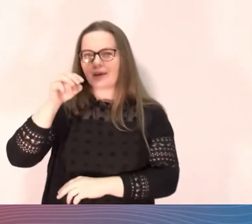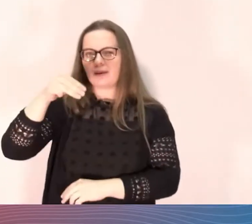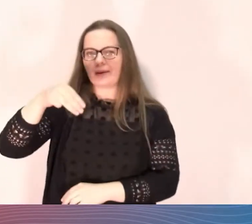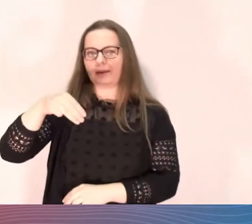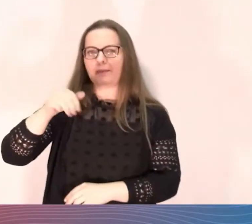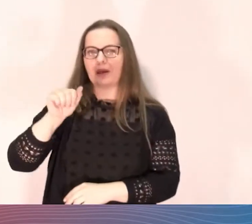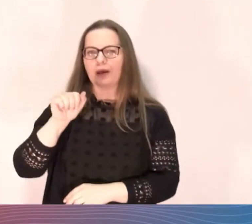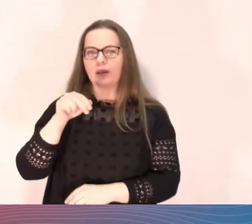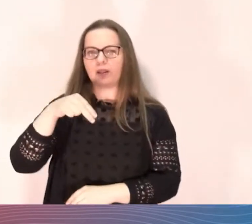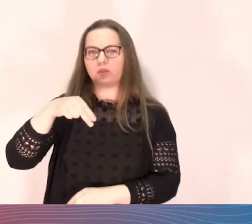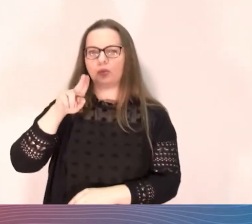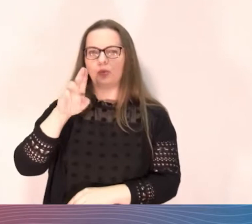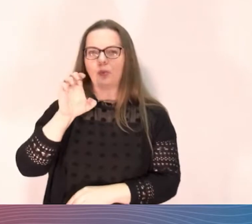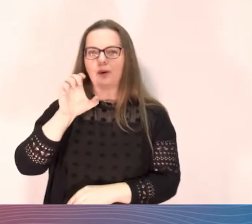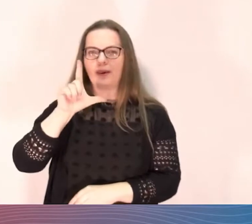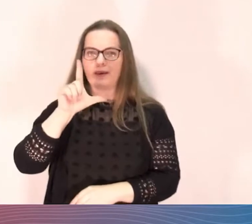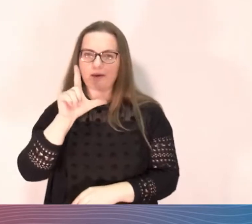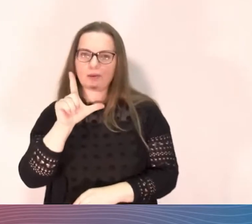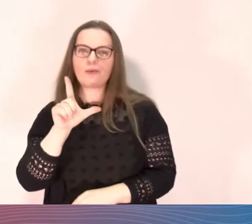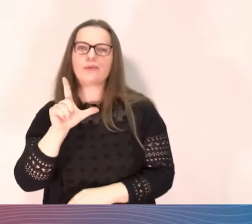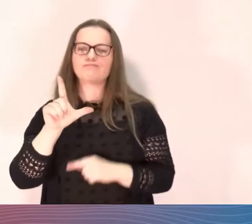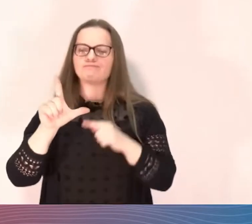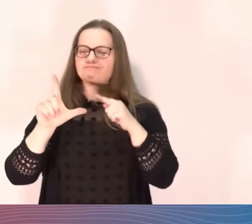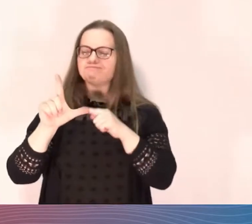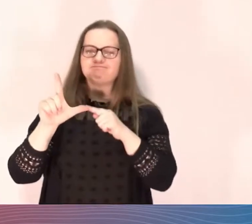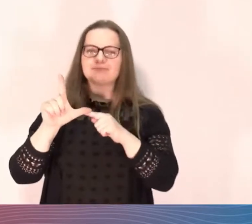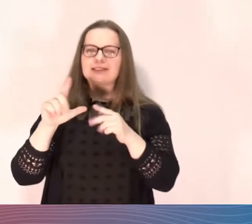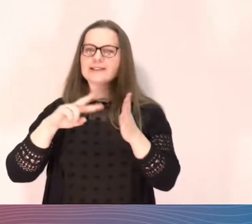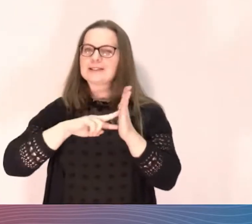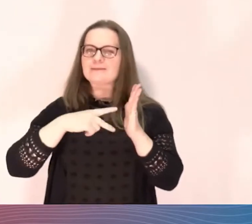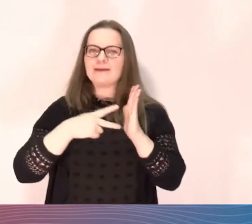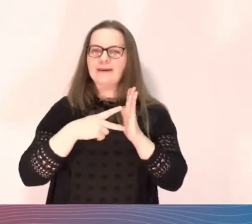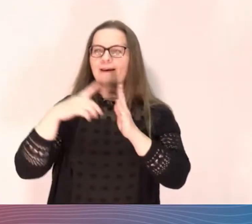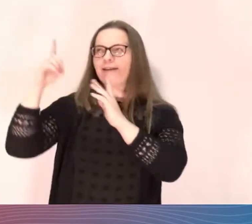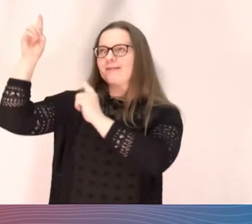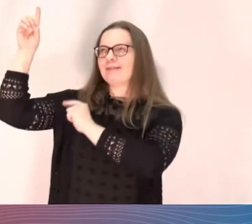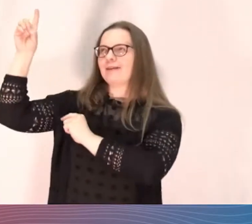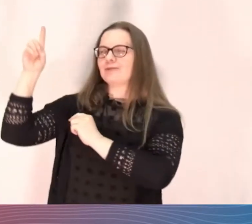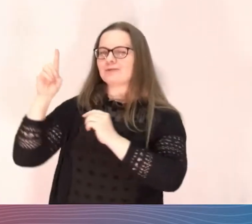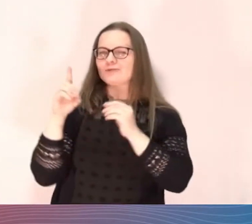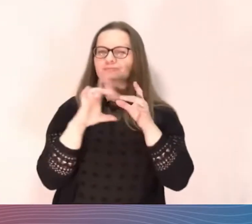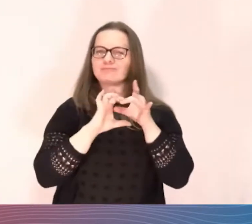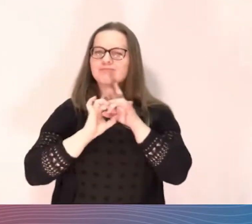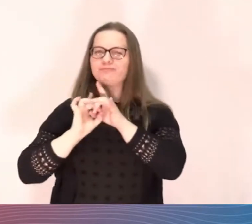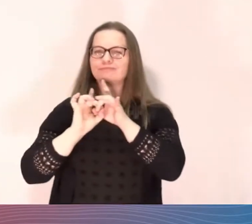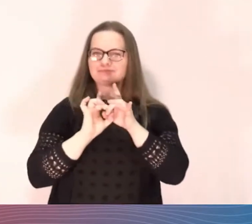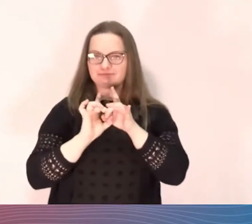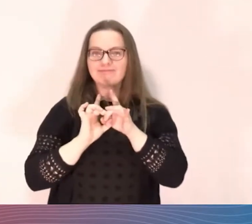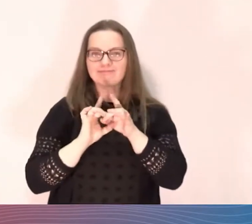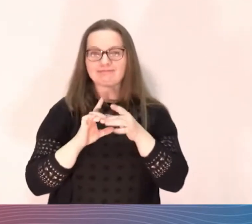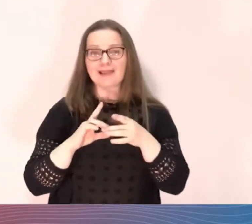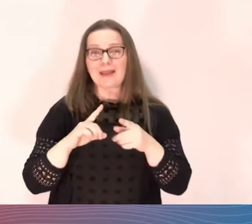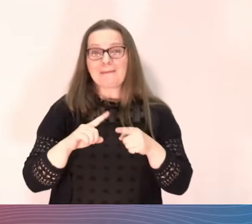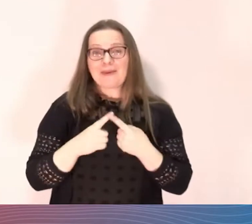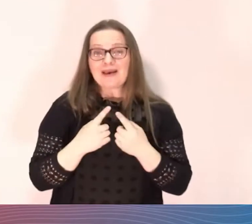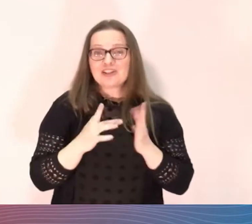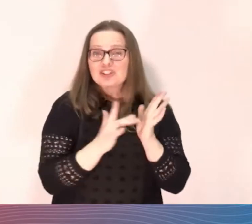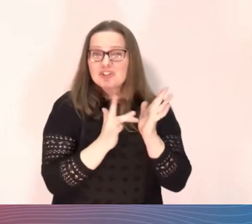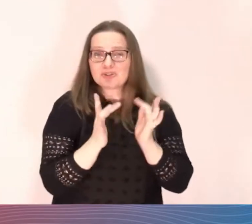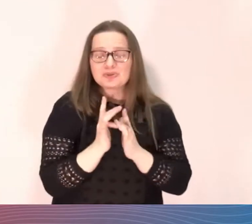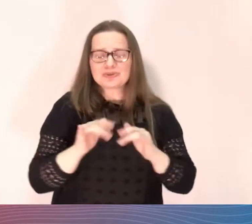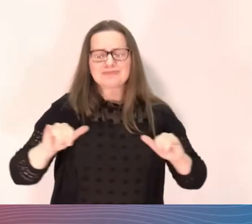Ele passou por todas as dificuldades,